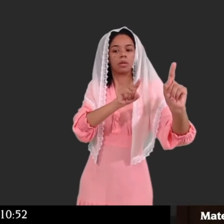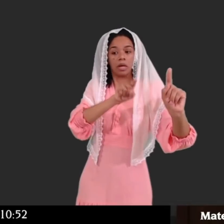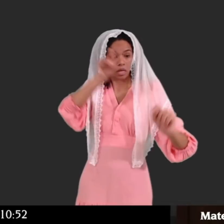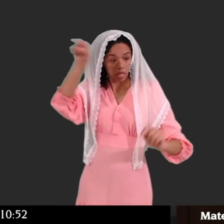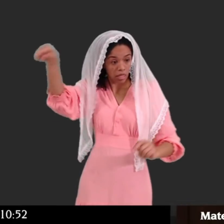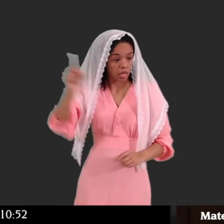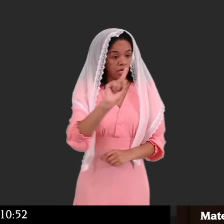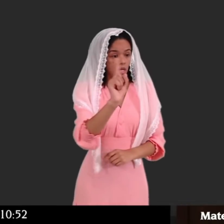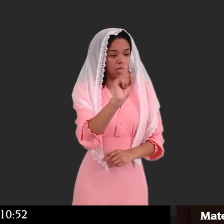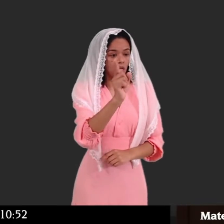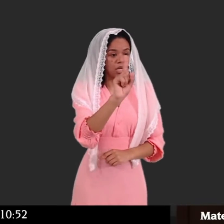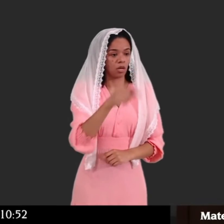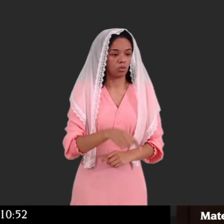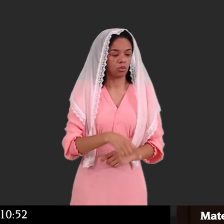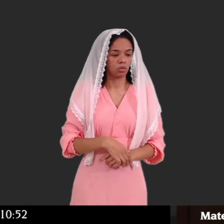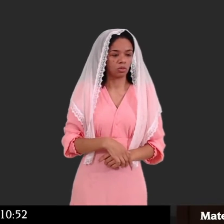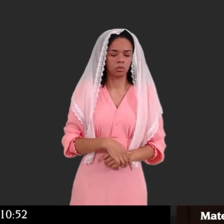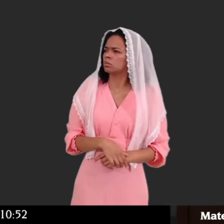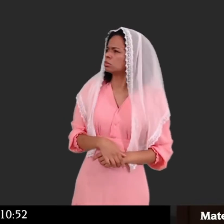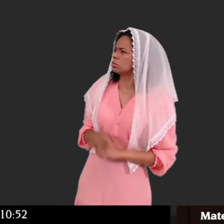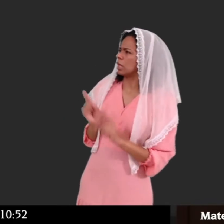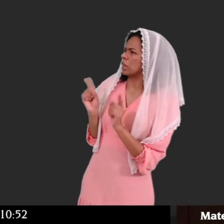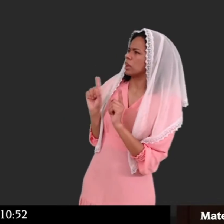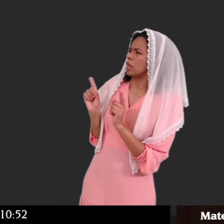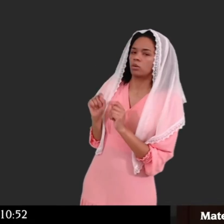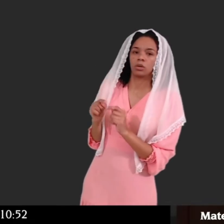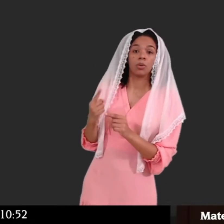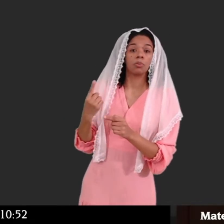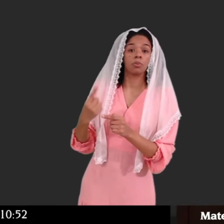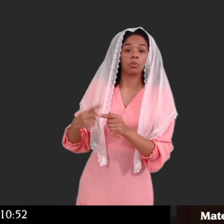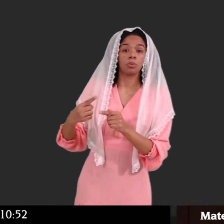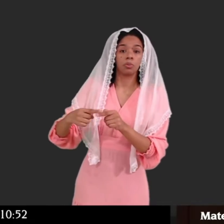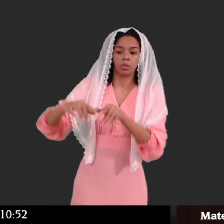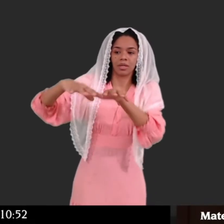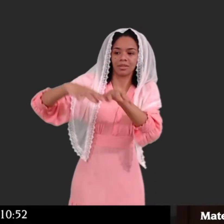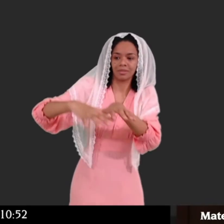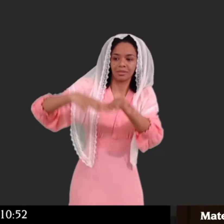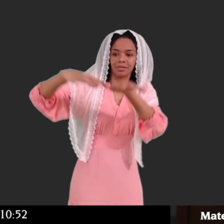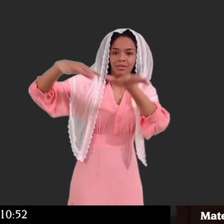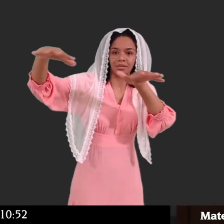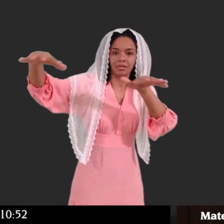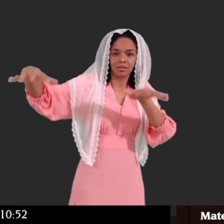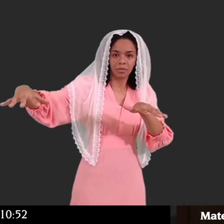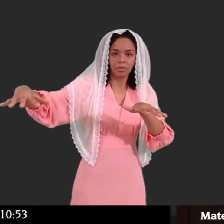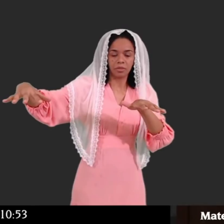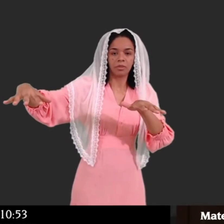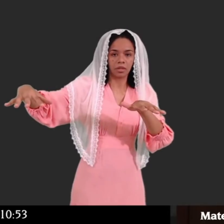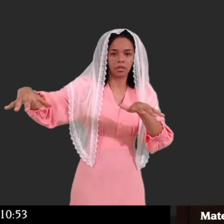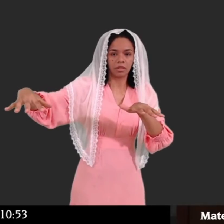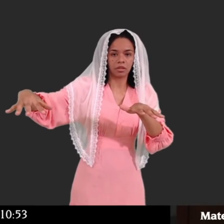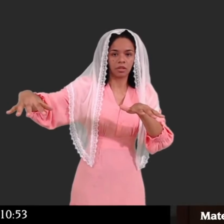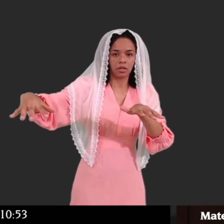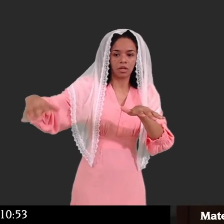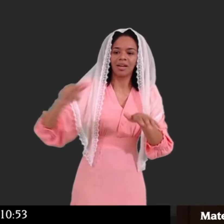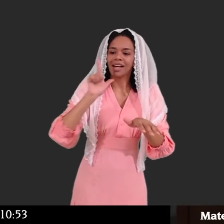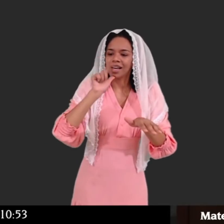de lá. Ali era divisa, era uma linha de divisória. E ali não é por acaso que era uma